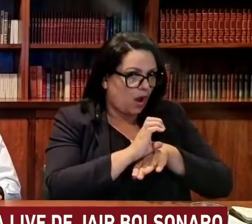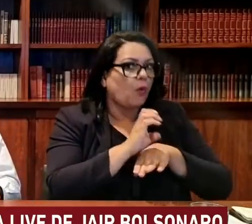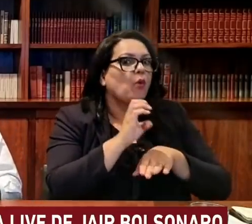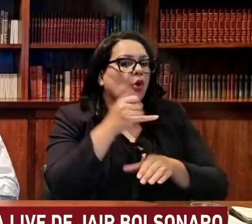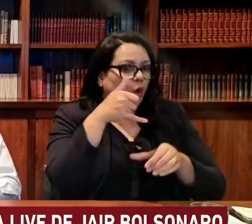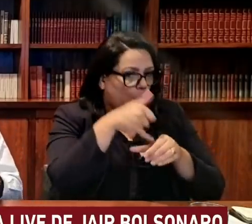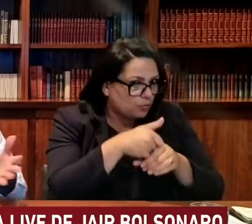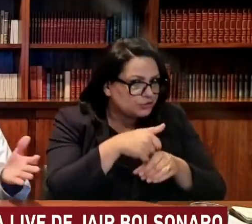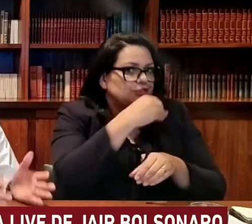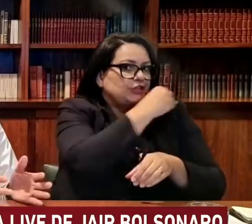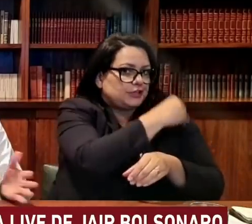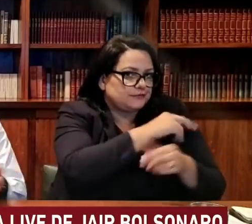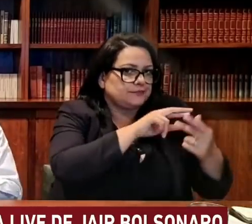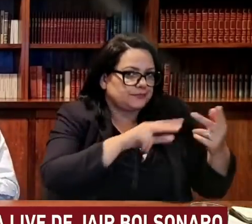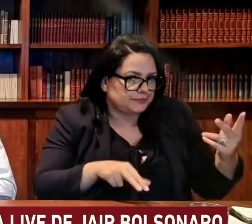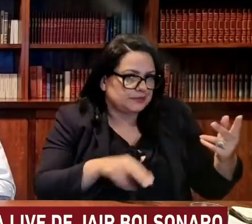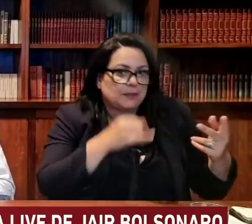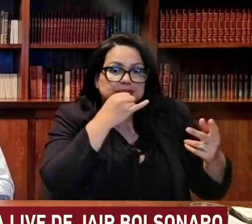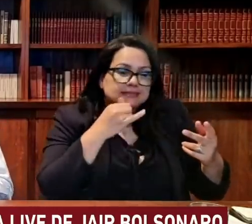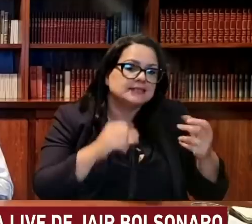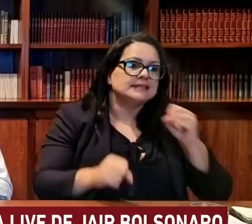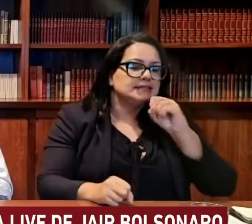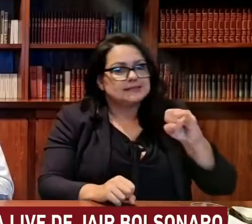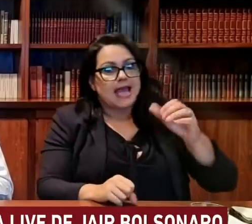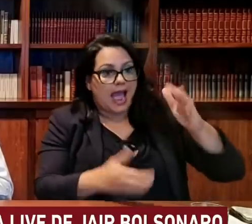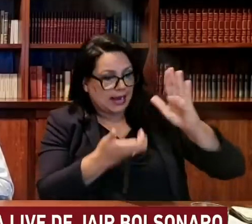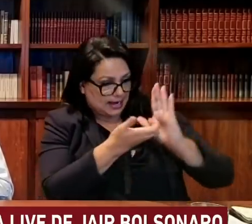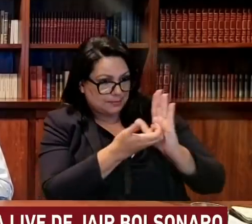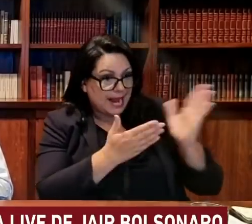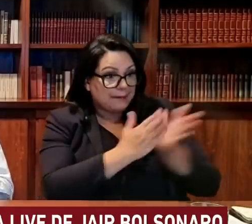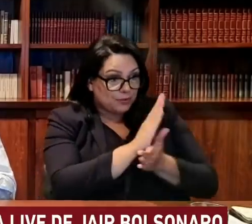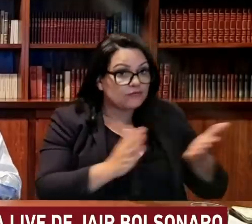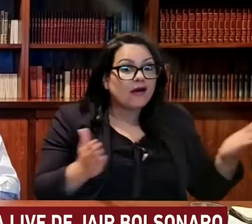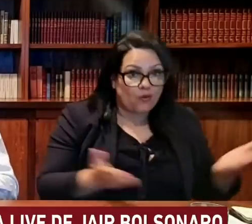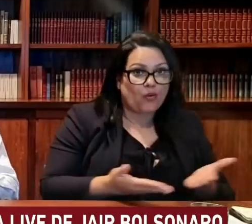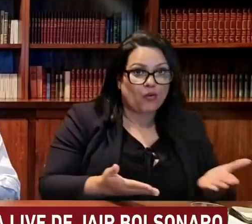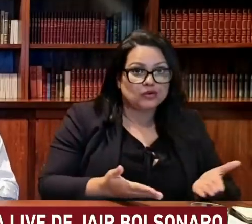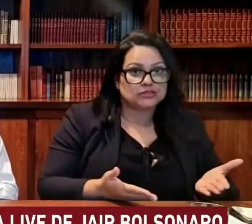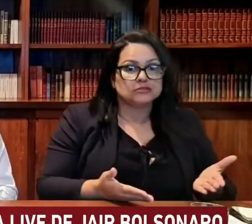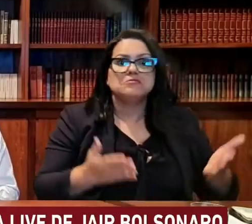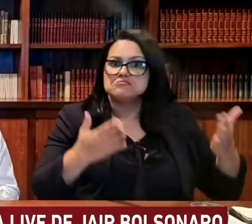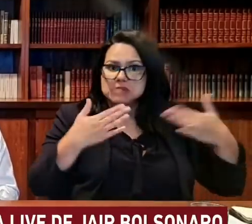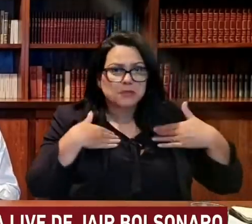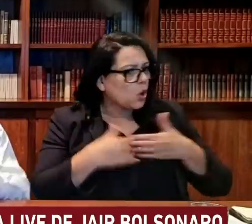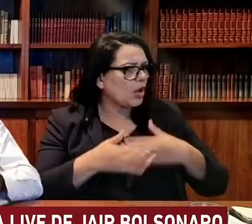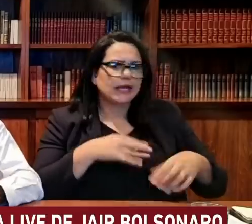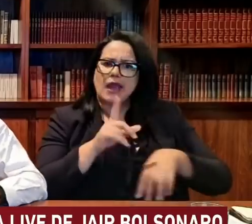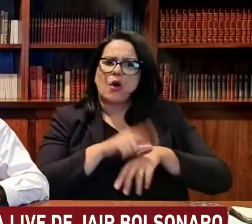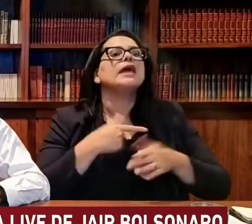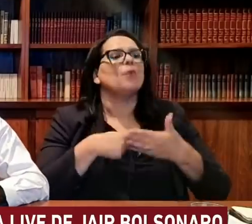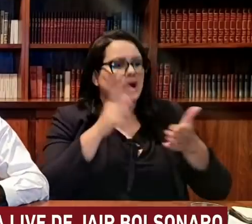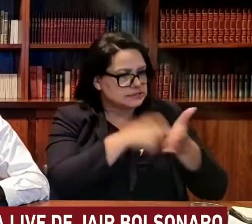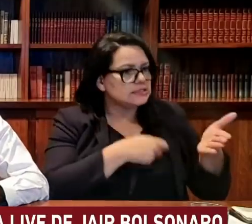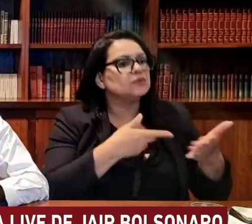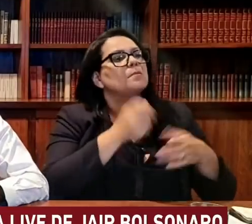combustíveis. Então, a partir de amanhã, se a gente conseguir, se a Câmara aprovar hoje, da minha parte aí, não interessa a hora, ou assina qualquer hora, da